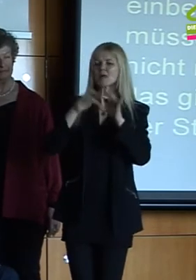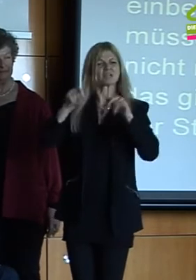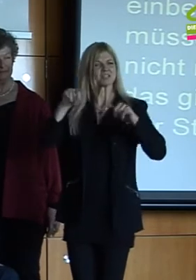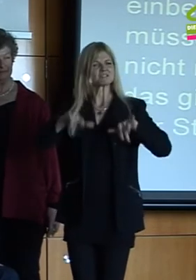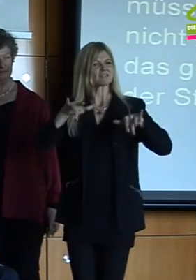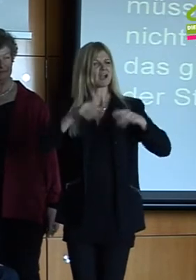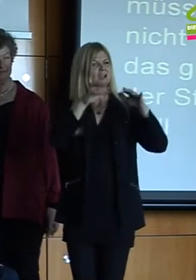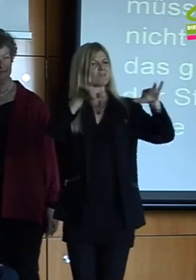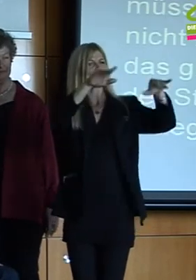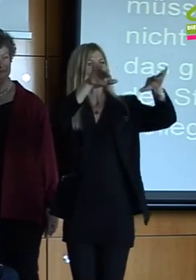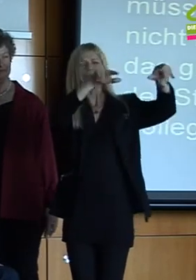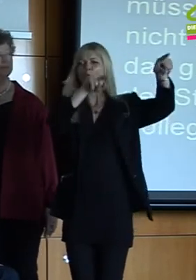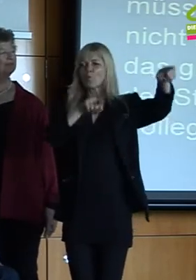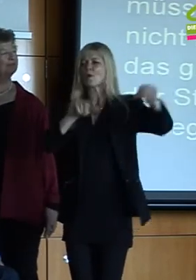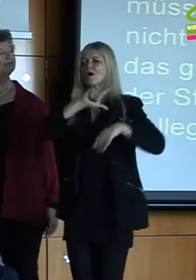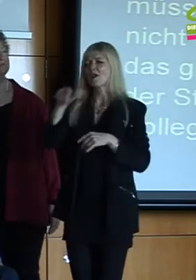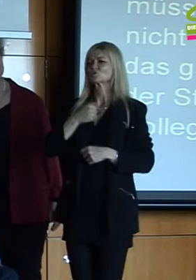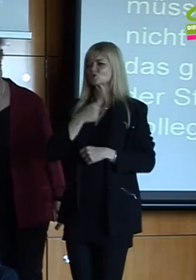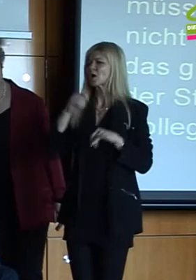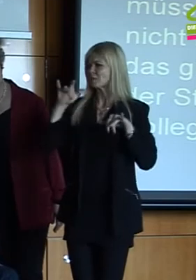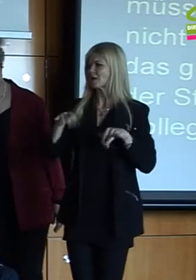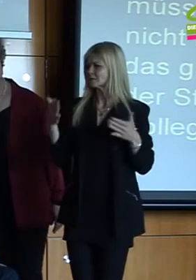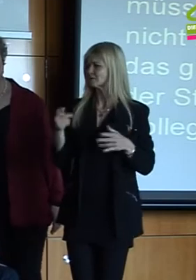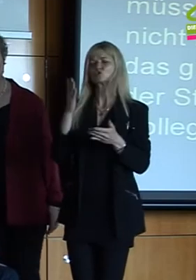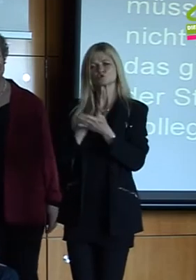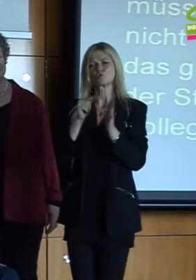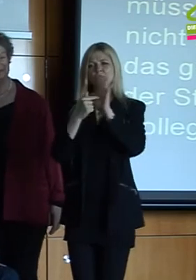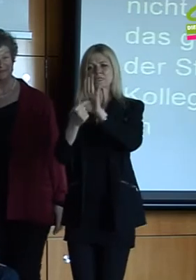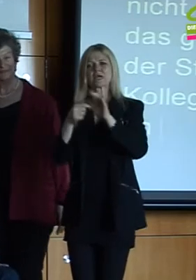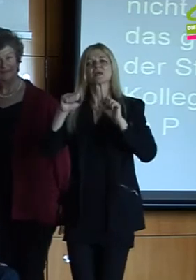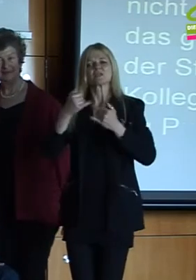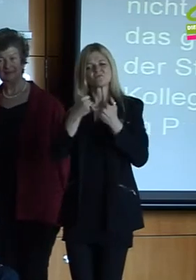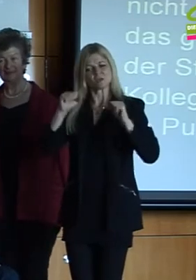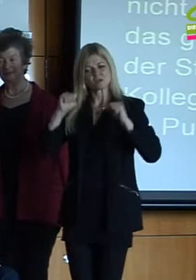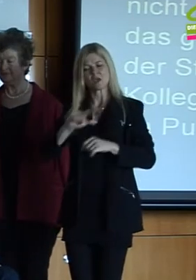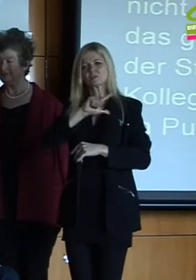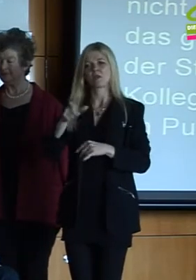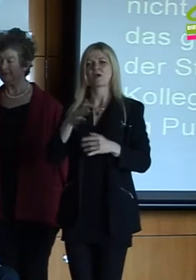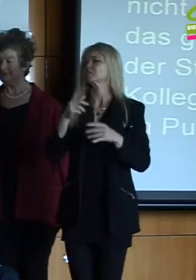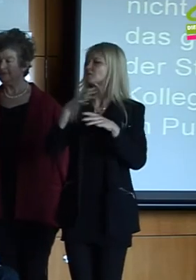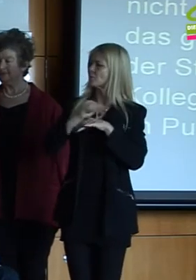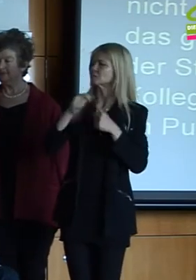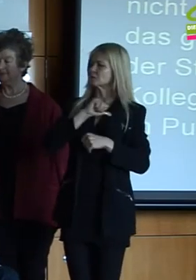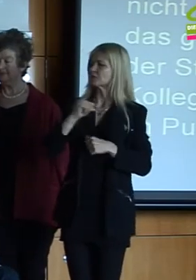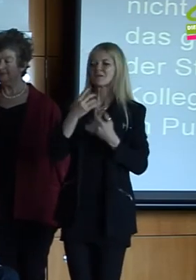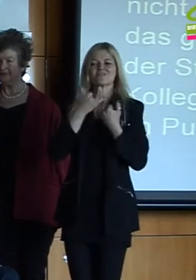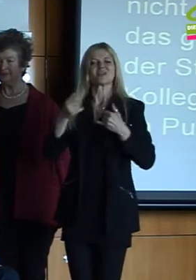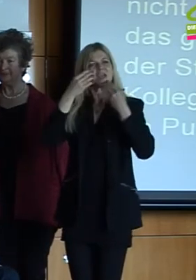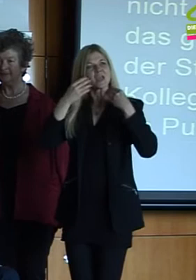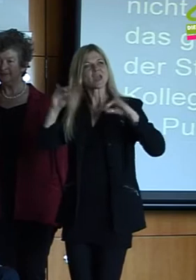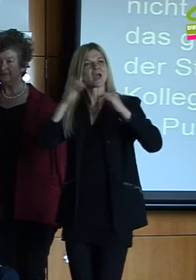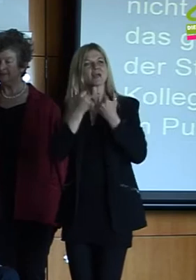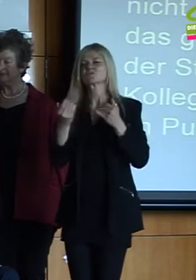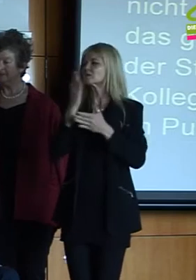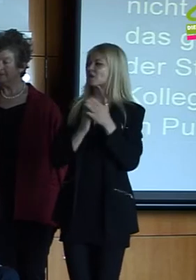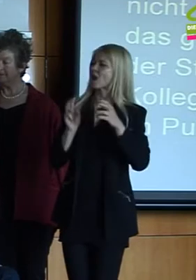Podium. Das Land Steiermark hat das ganz, ganz gut schon vorgezeigt, wie es gehen kann mit einer ehrlichen Partizipation, wie es auch gehen kann,